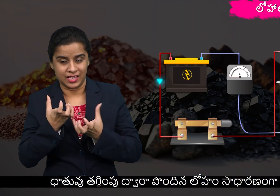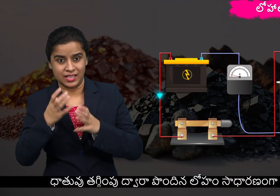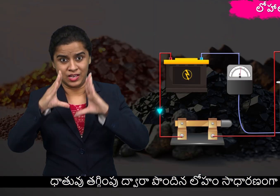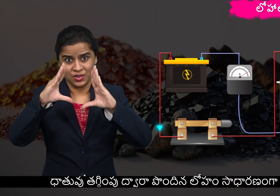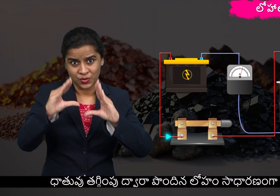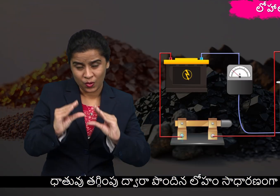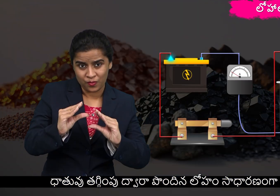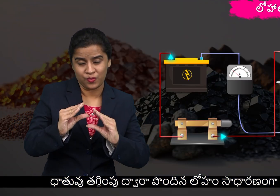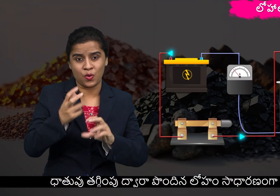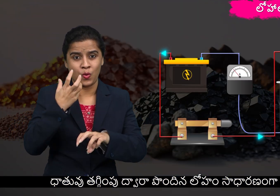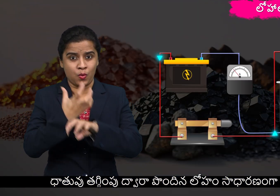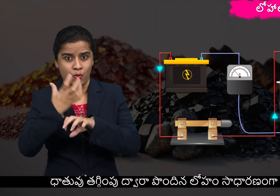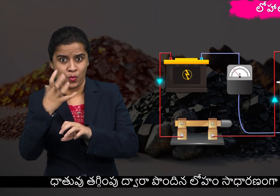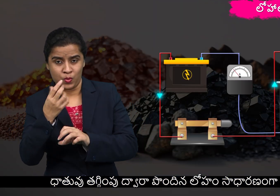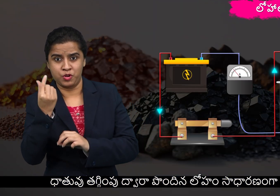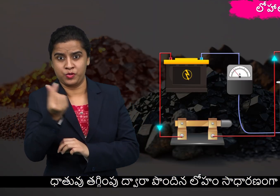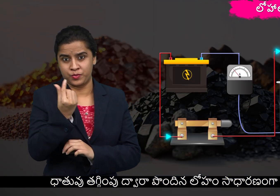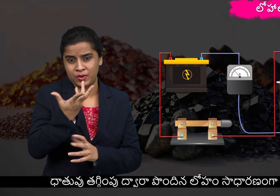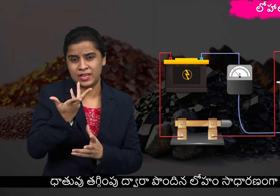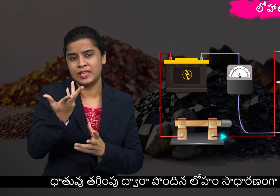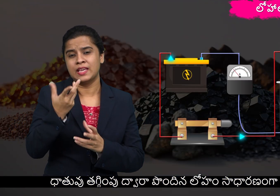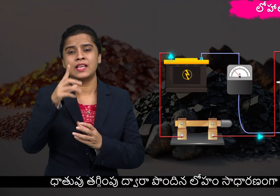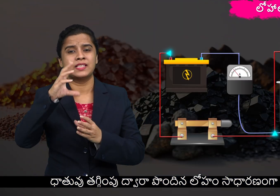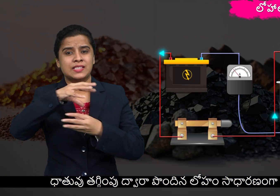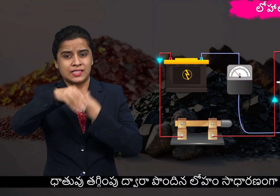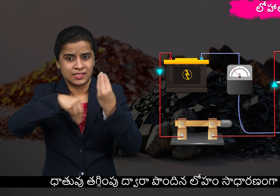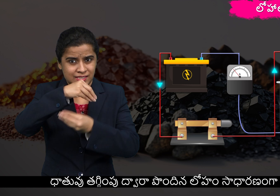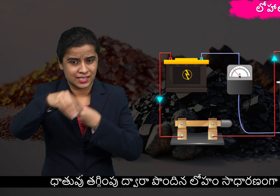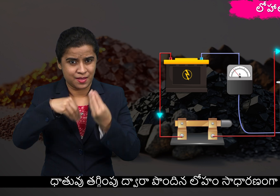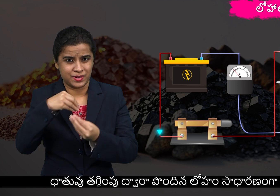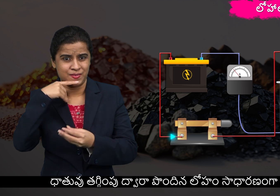ద్వారా పొందిన లోహం సాధారణంగా మారని ధాతువు.